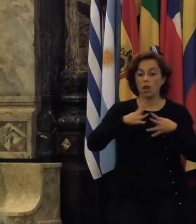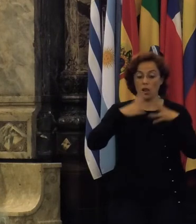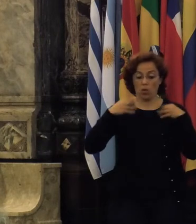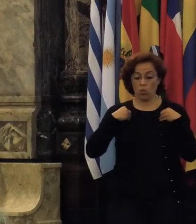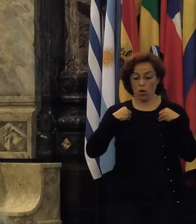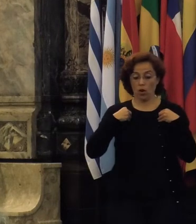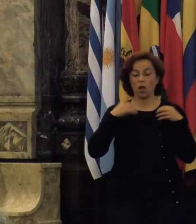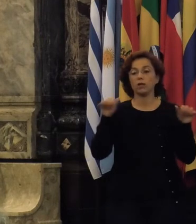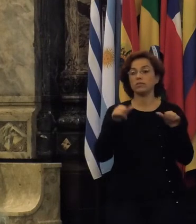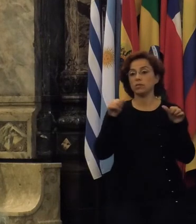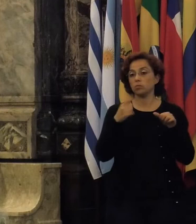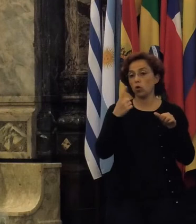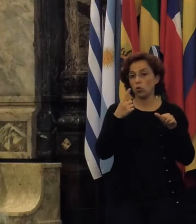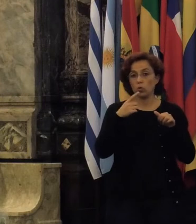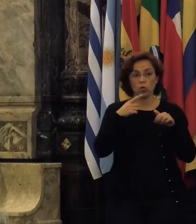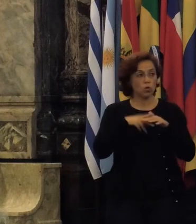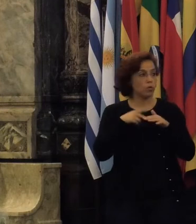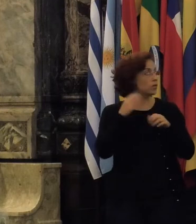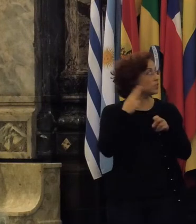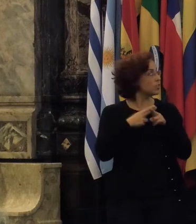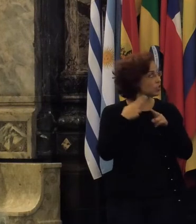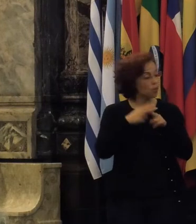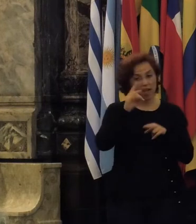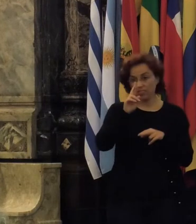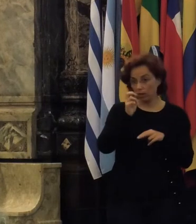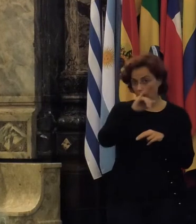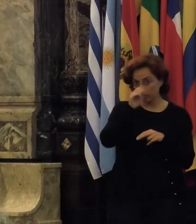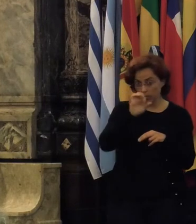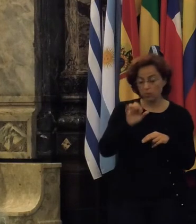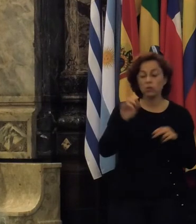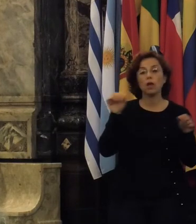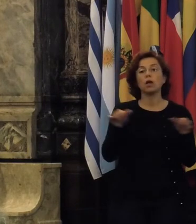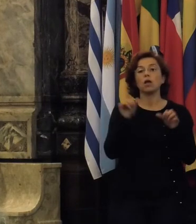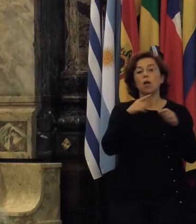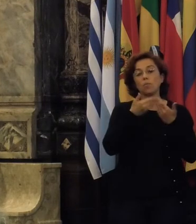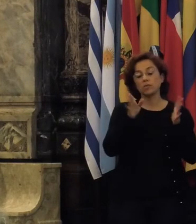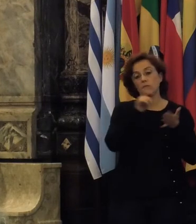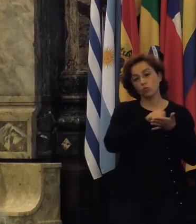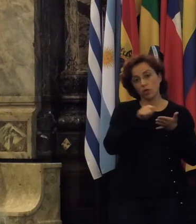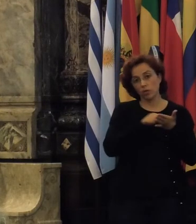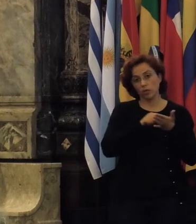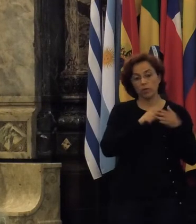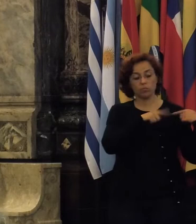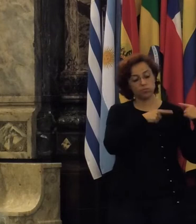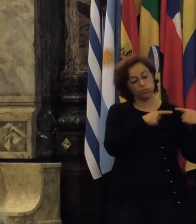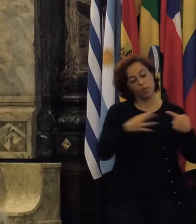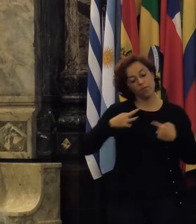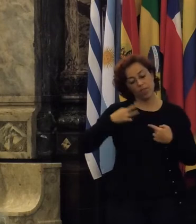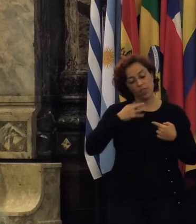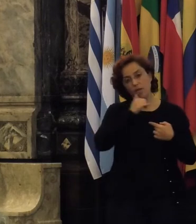un instrumento que se llama Trazas, con el cual primero pudimos empezar a escribir trayectorias de